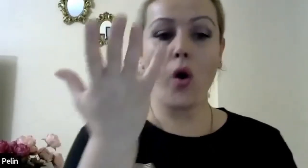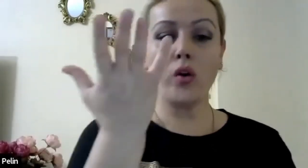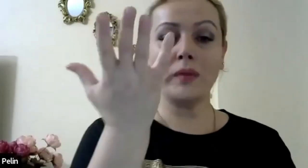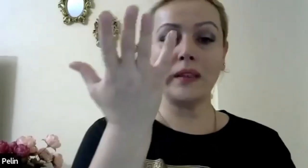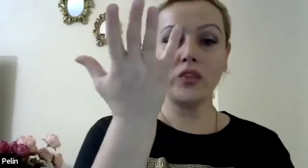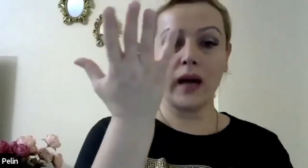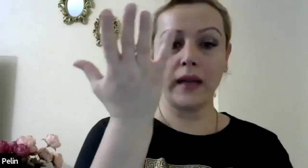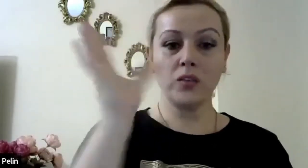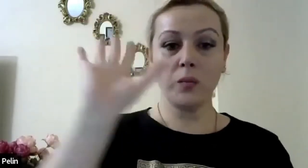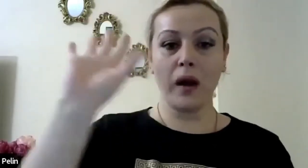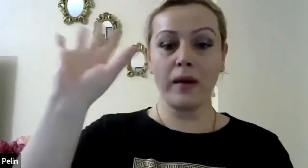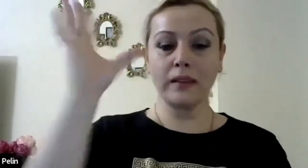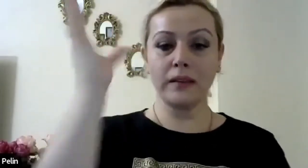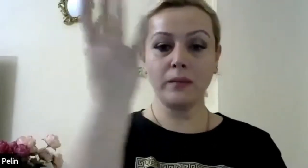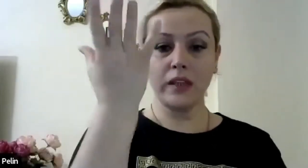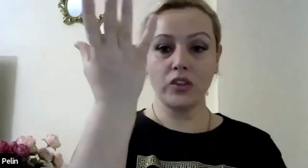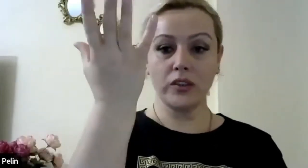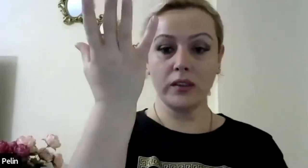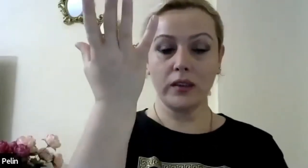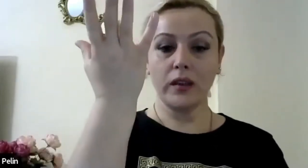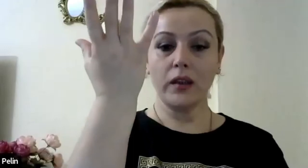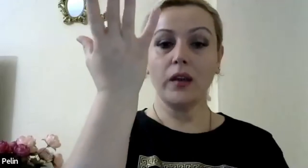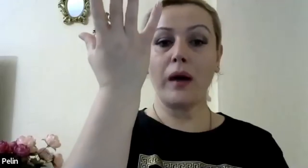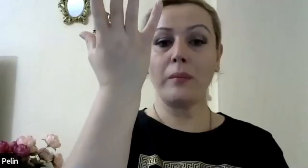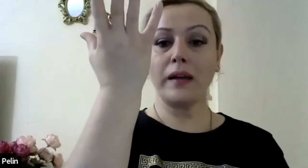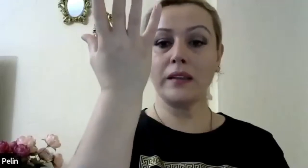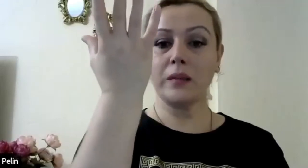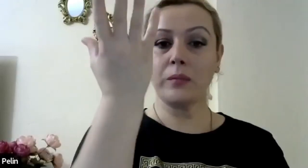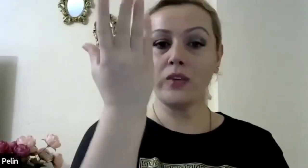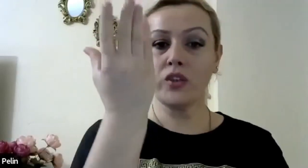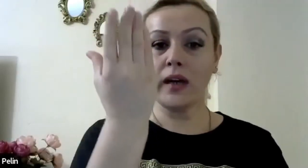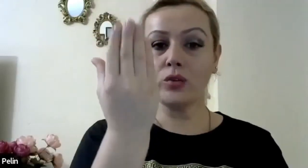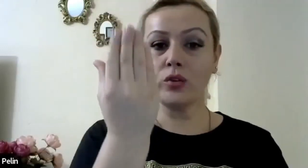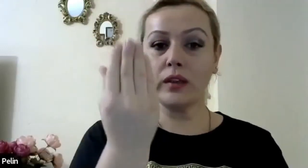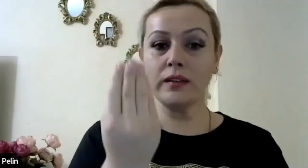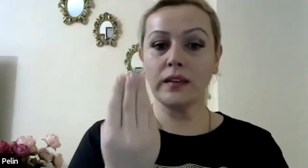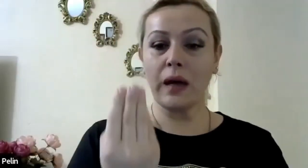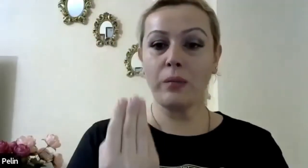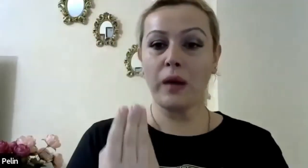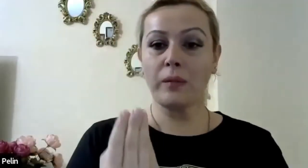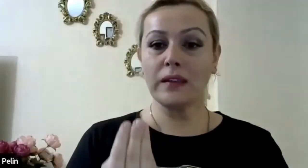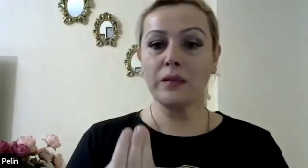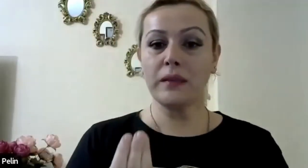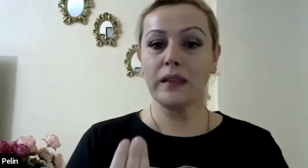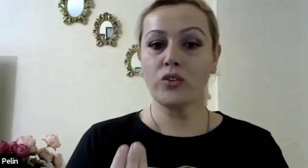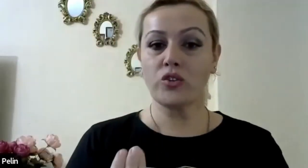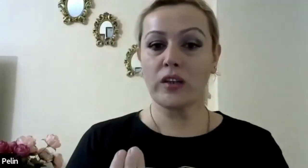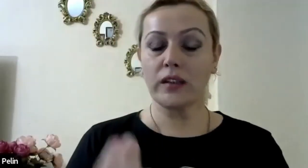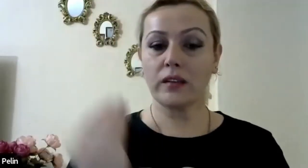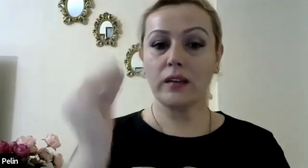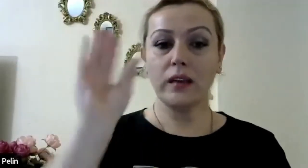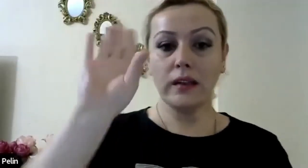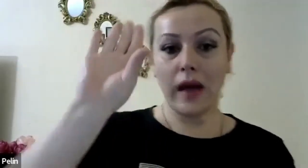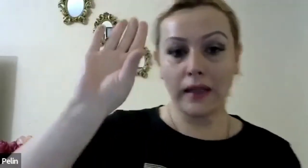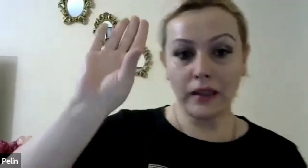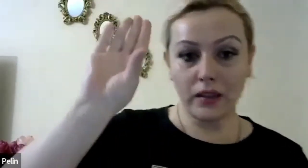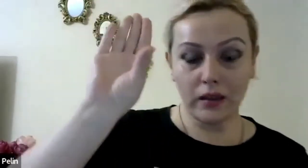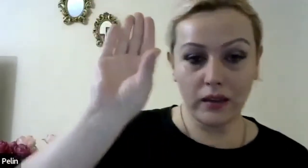Olmak işareti. Şimdi parmaklarım açık. Parmaklarımı aşağıya doğru indirirken parmaklarım birleşecek. Yani